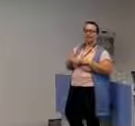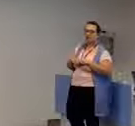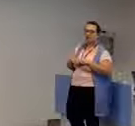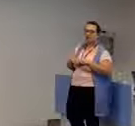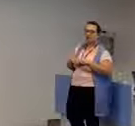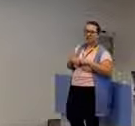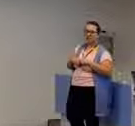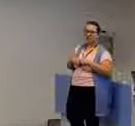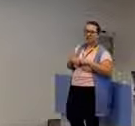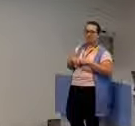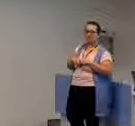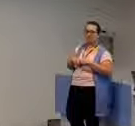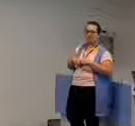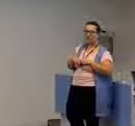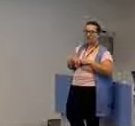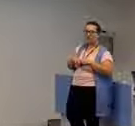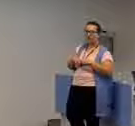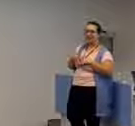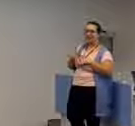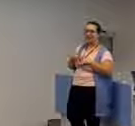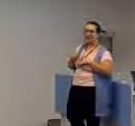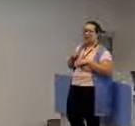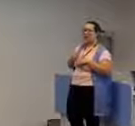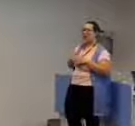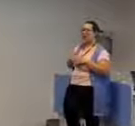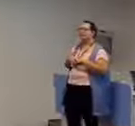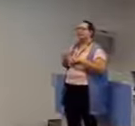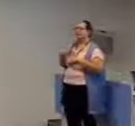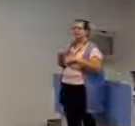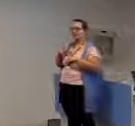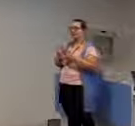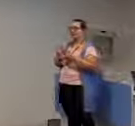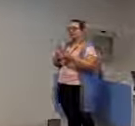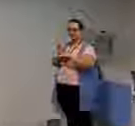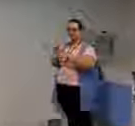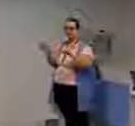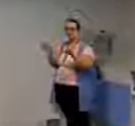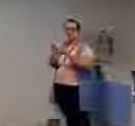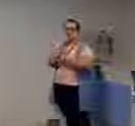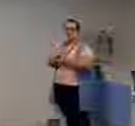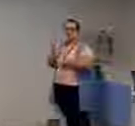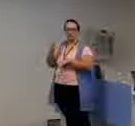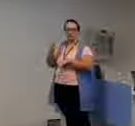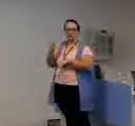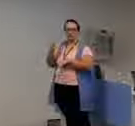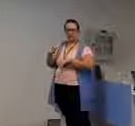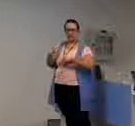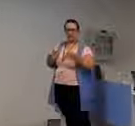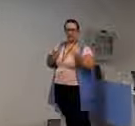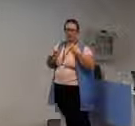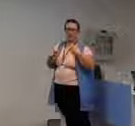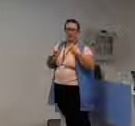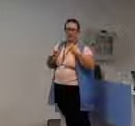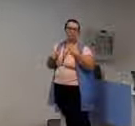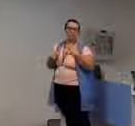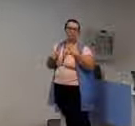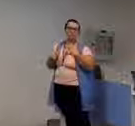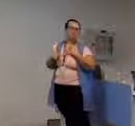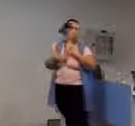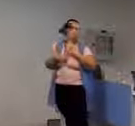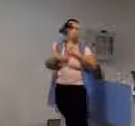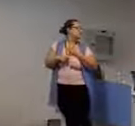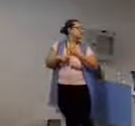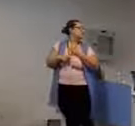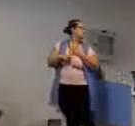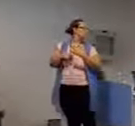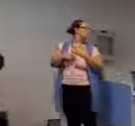desse vídeo, a gente não vai poder ver ele por completo, né? Mas em questão aí de